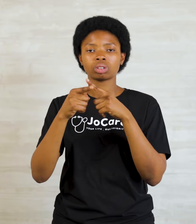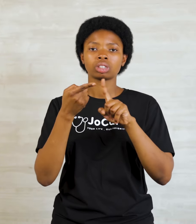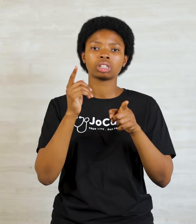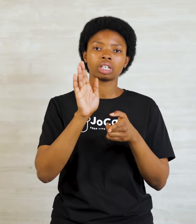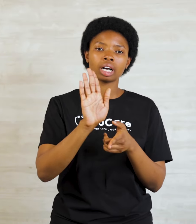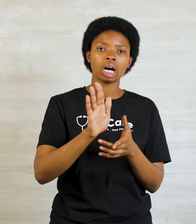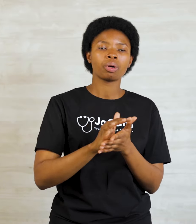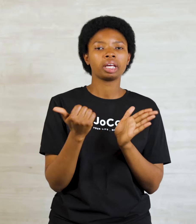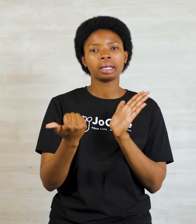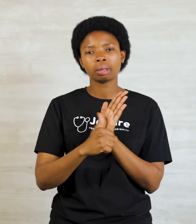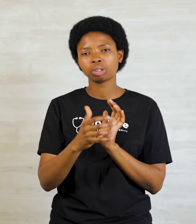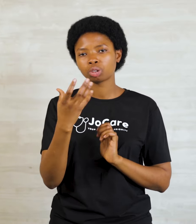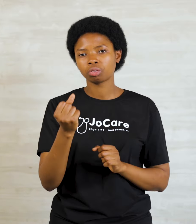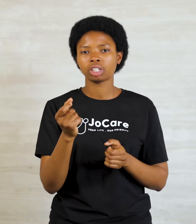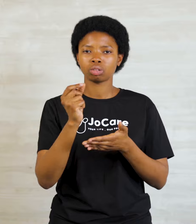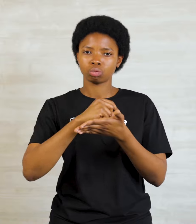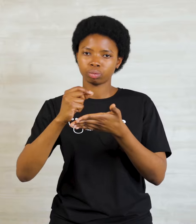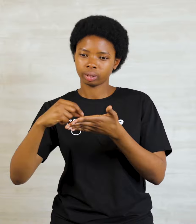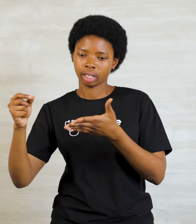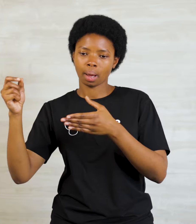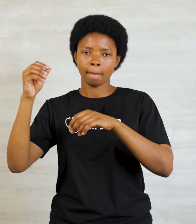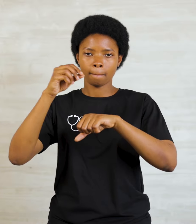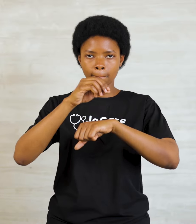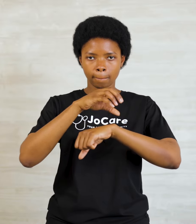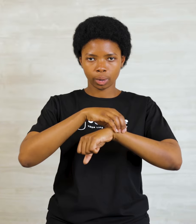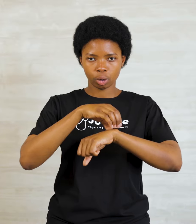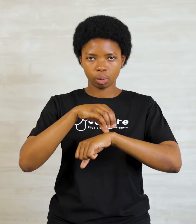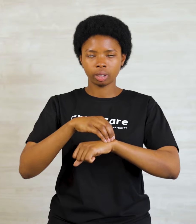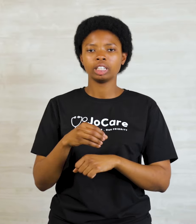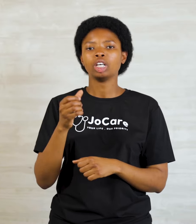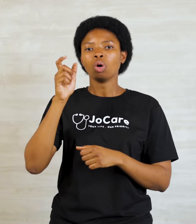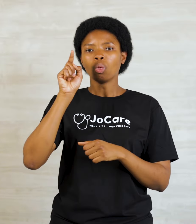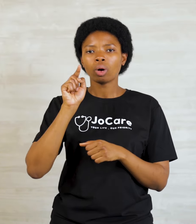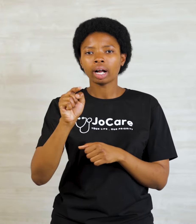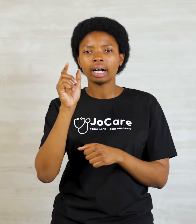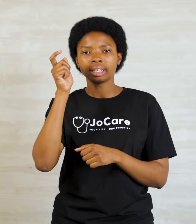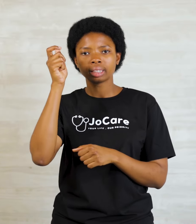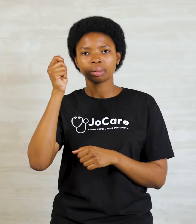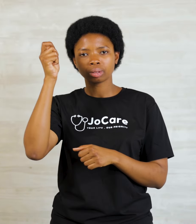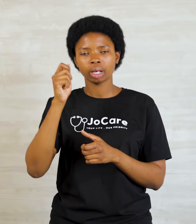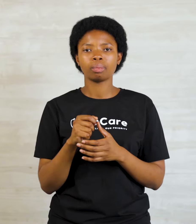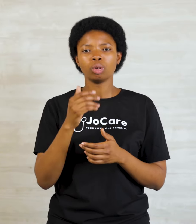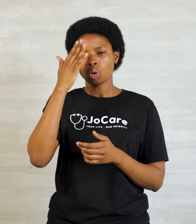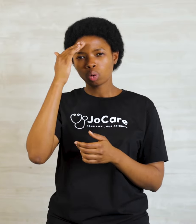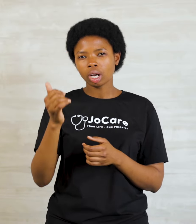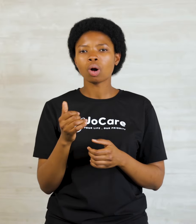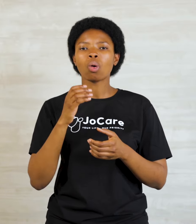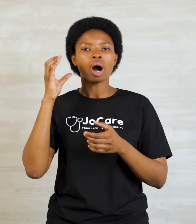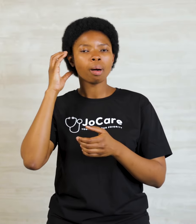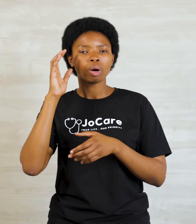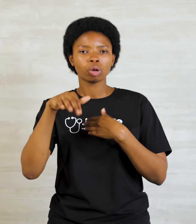inshuti yawe. Ikibazo waba ufite wandike hasi muri comment ukandi subscribe kugira ngo amakuru yose dutanga ku bijyanye n'ubuzima